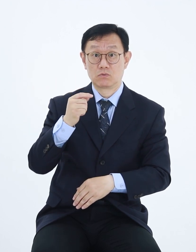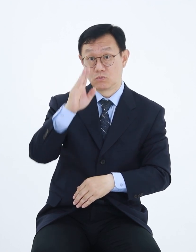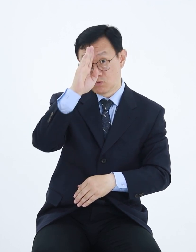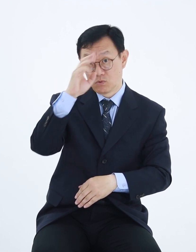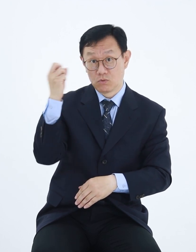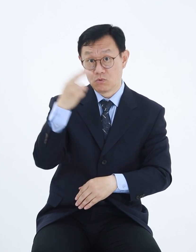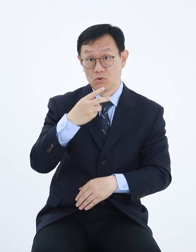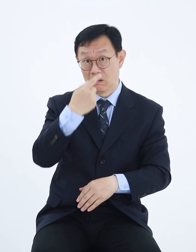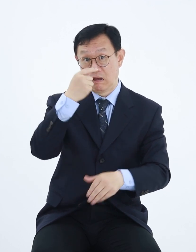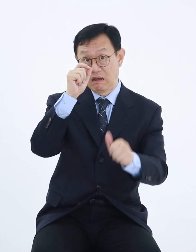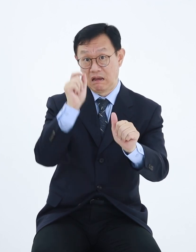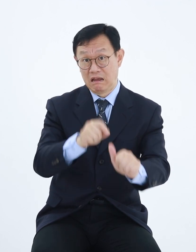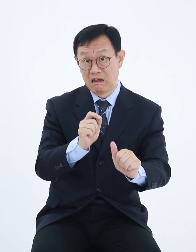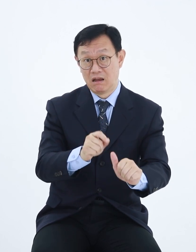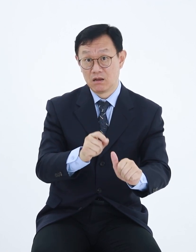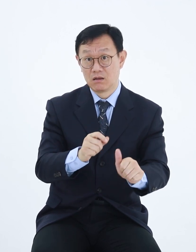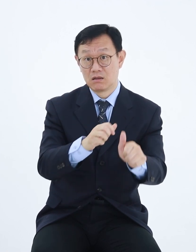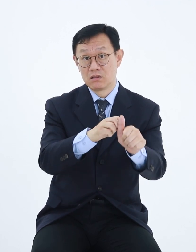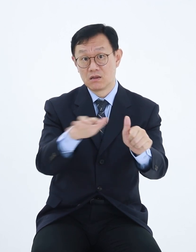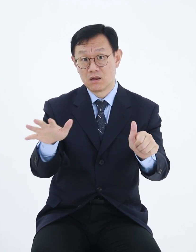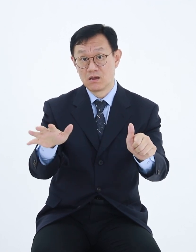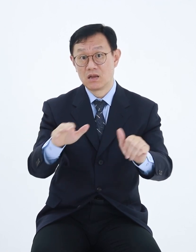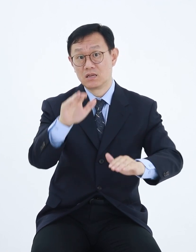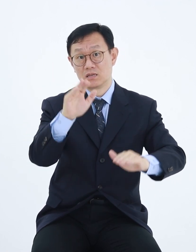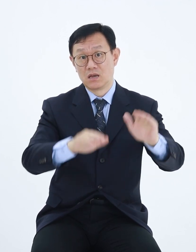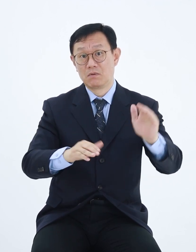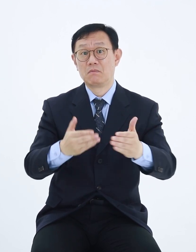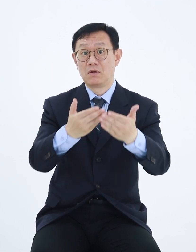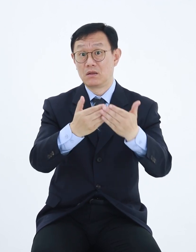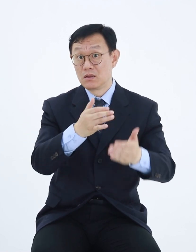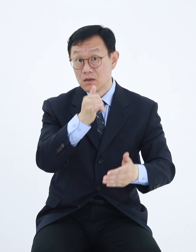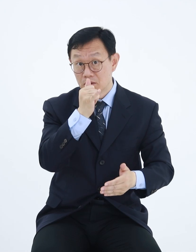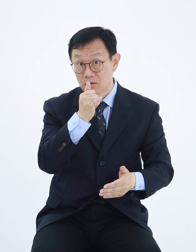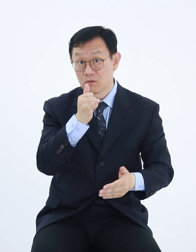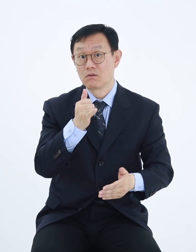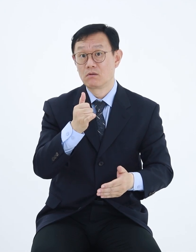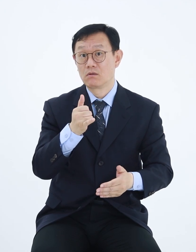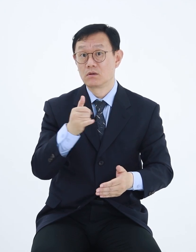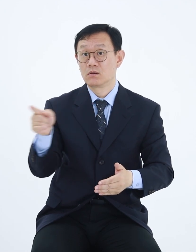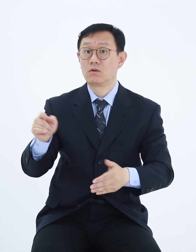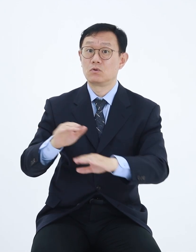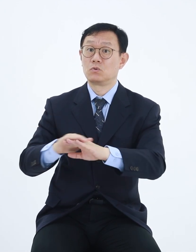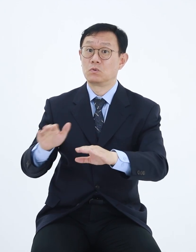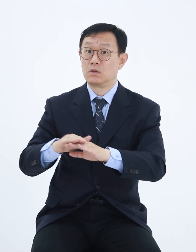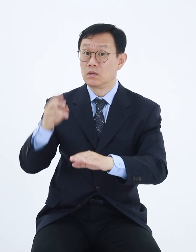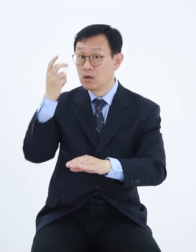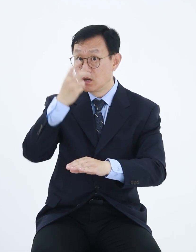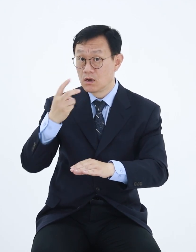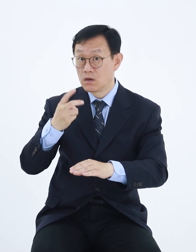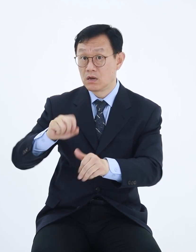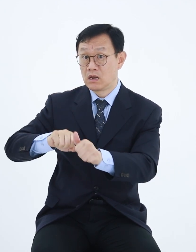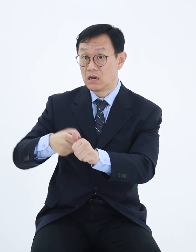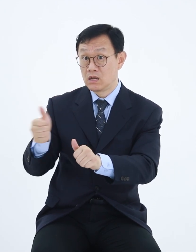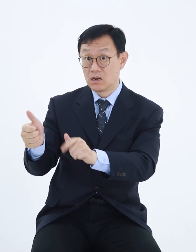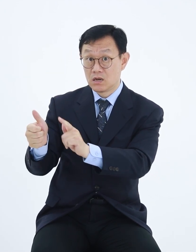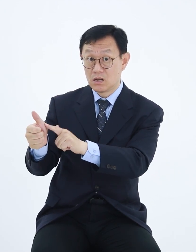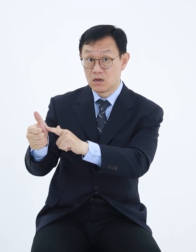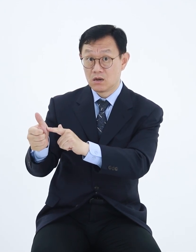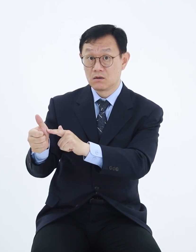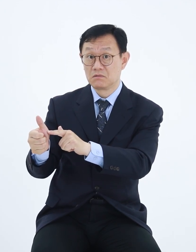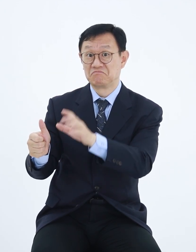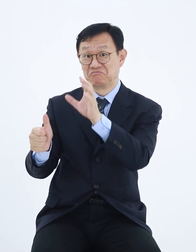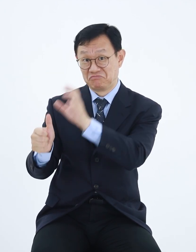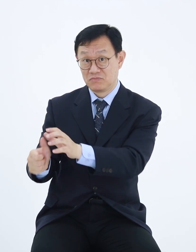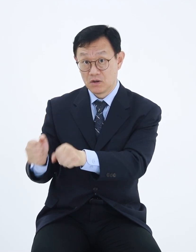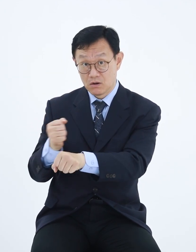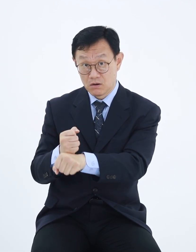굴욕, 모욕, 소외를 겪고 차별을 당하고 있음에도 이를 효과적으로 조사하거나 가해자를 기소하는 등